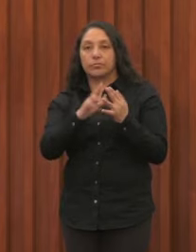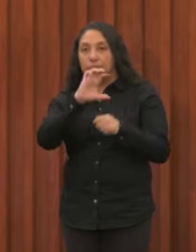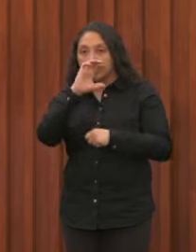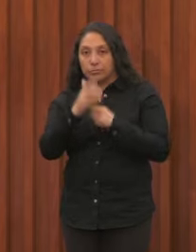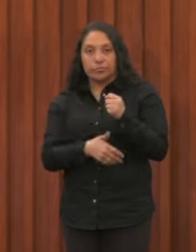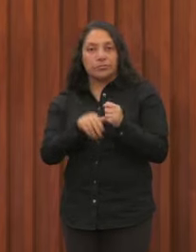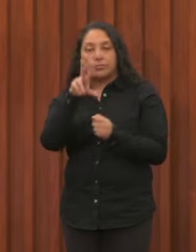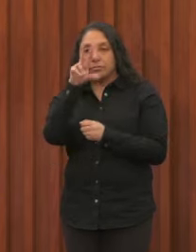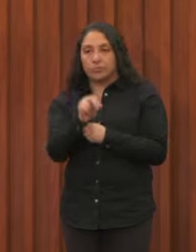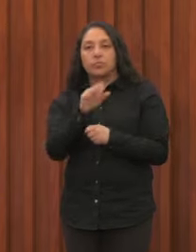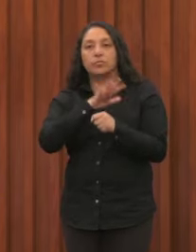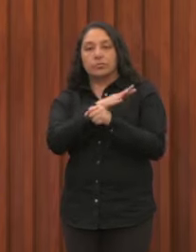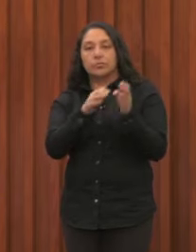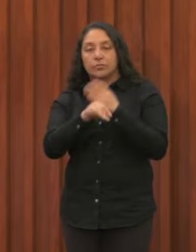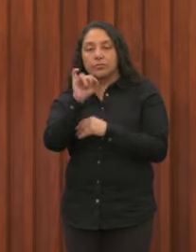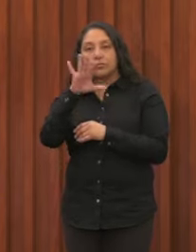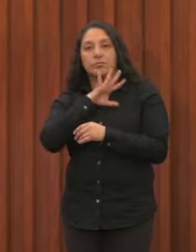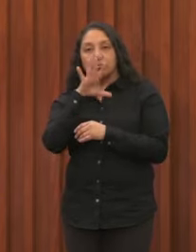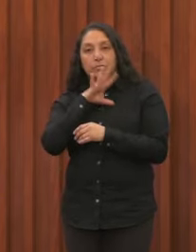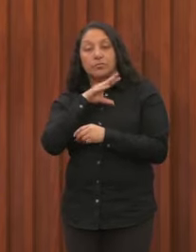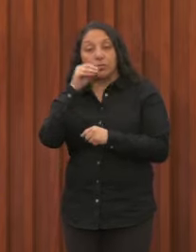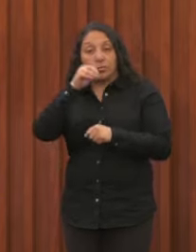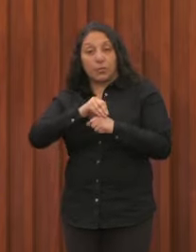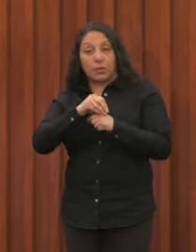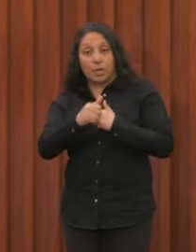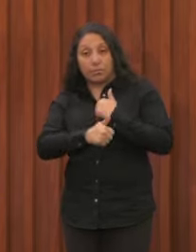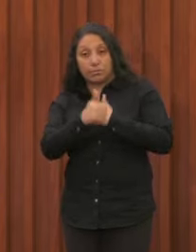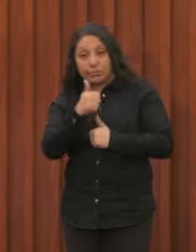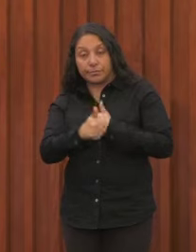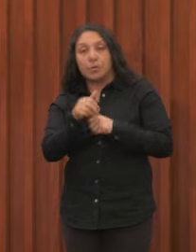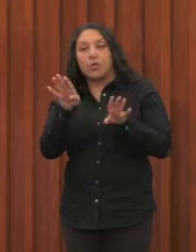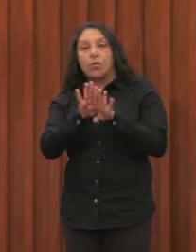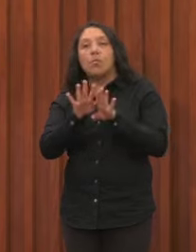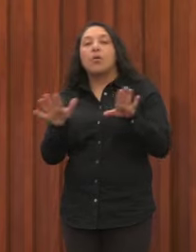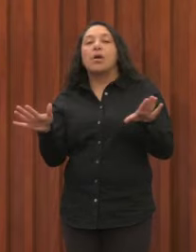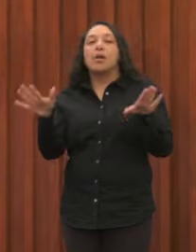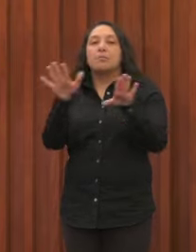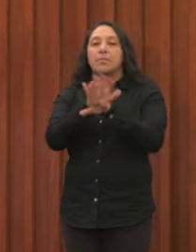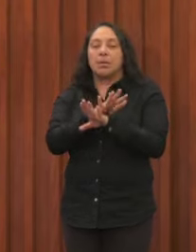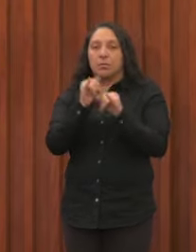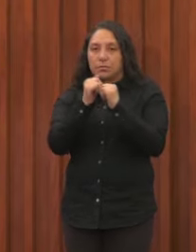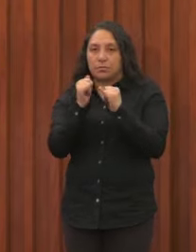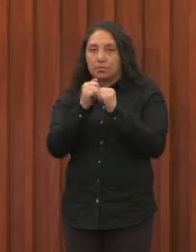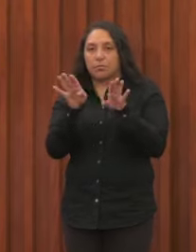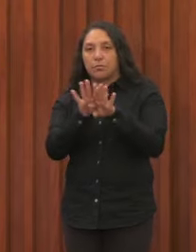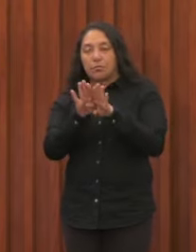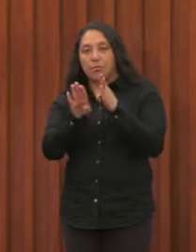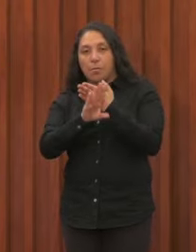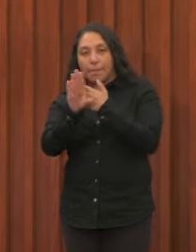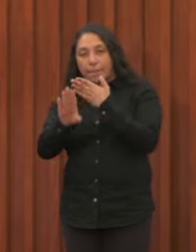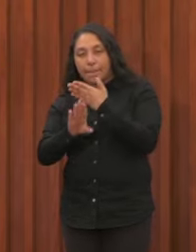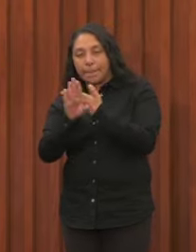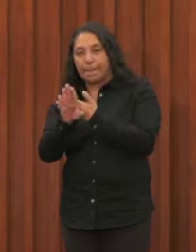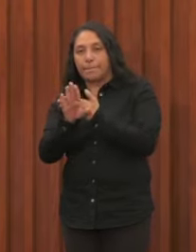sí debemos apostar todos es cómo cambiamos de institucionalidad y cómo vamos evitando básicamente